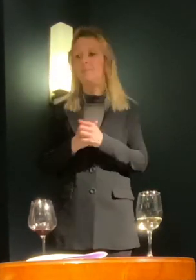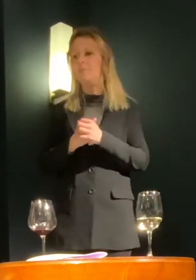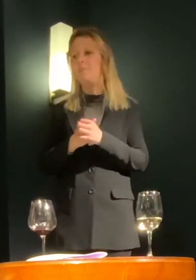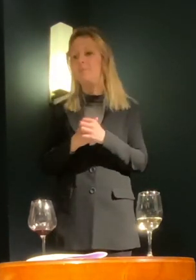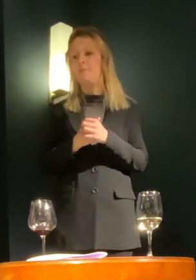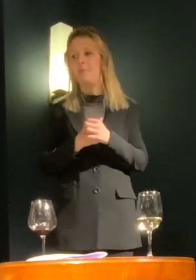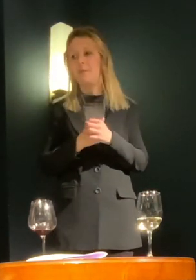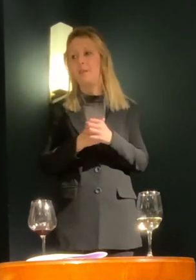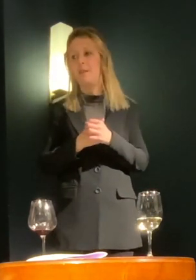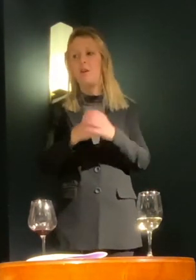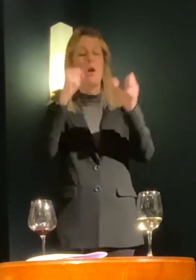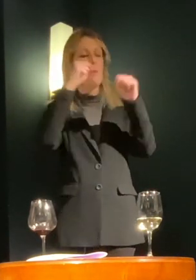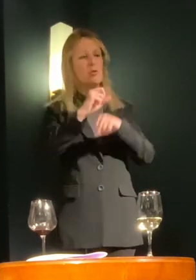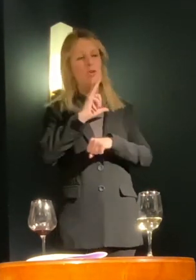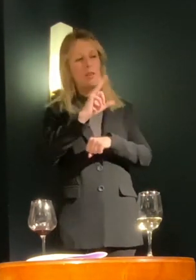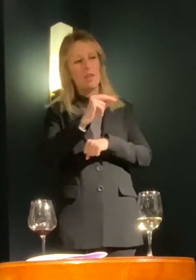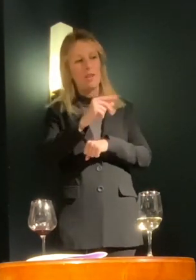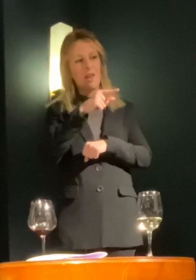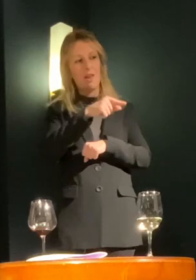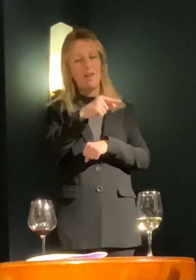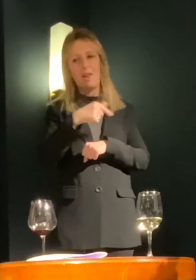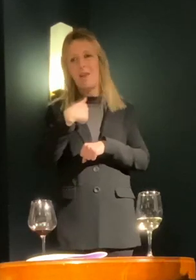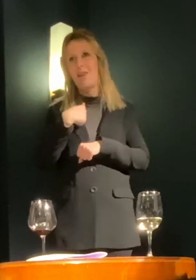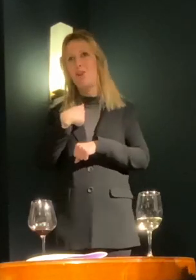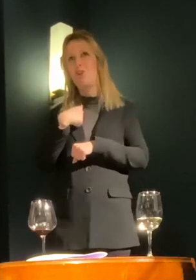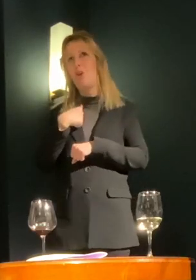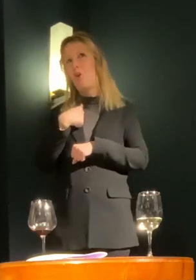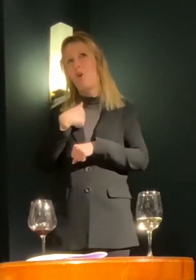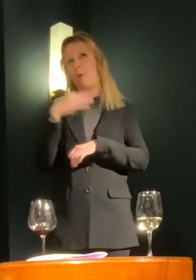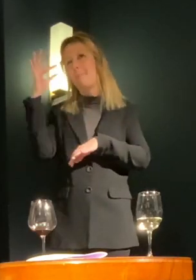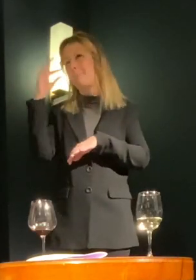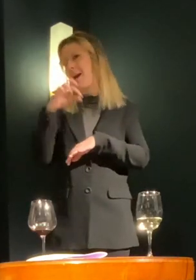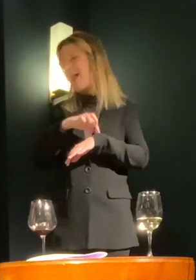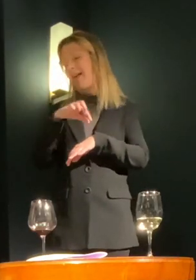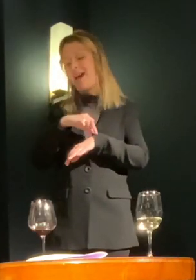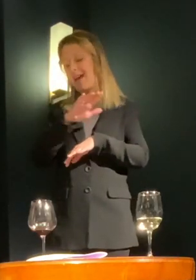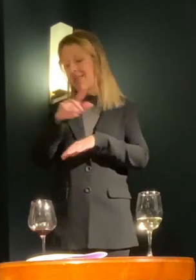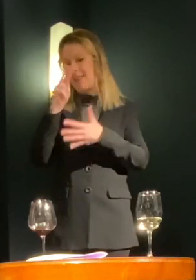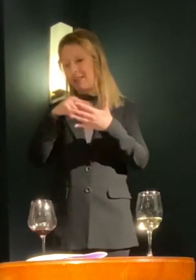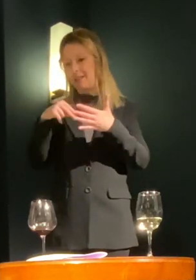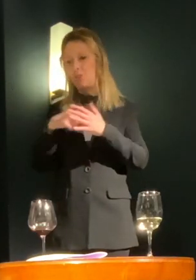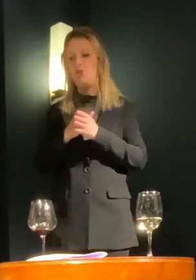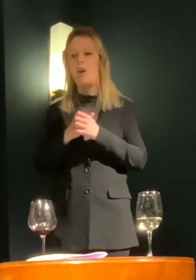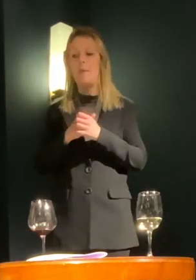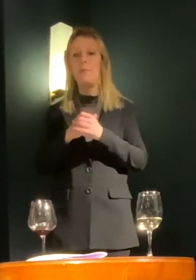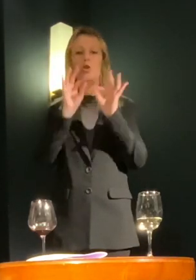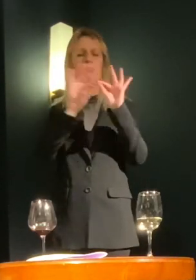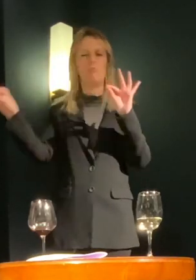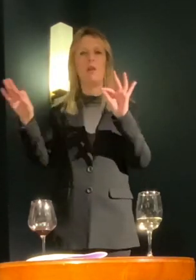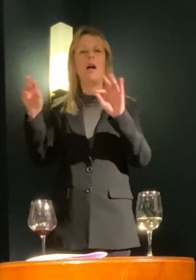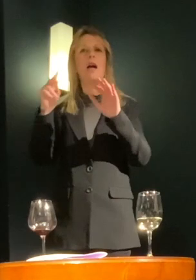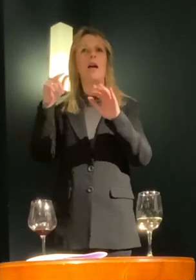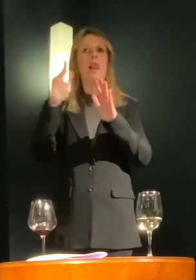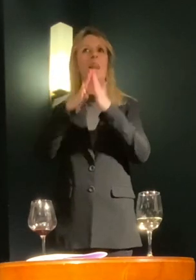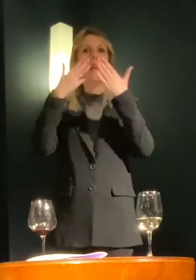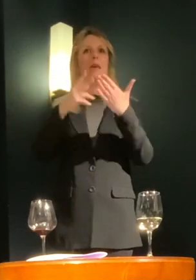Posso confessare una cosa che faccio da malata lettrice quale sono? Ogni volta che leggo un libro, non